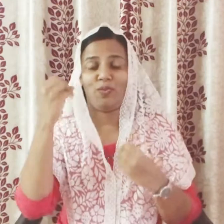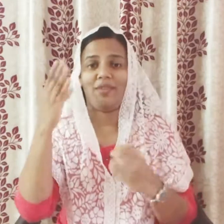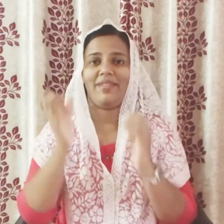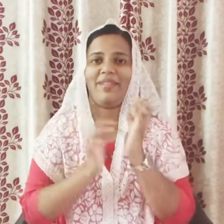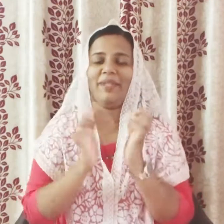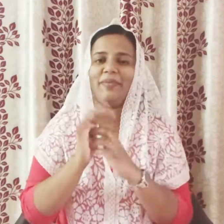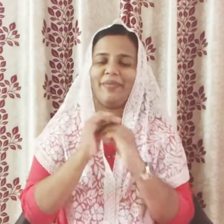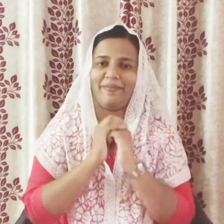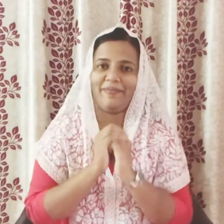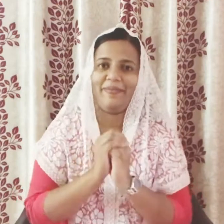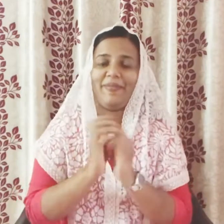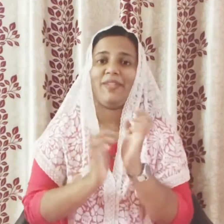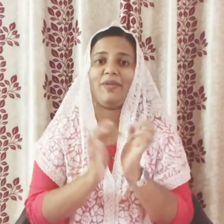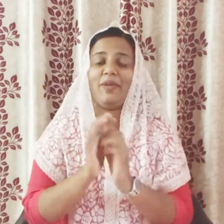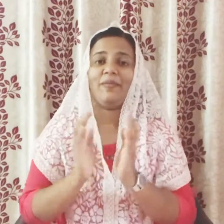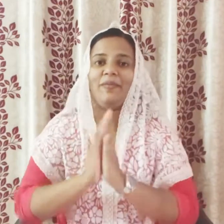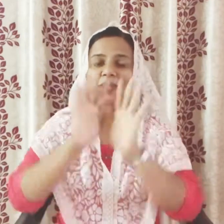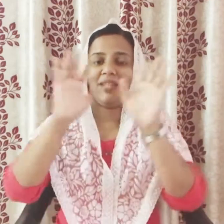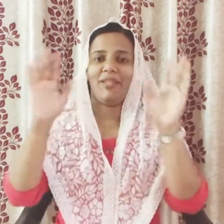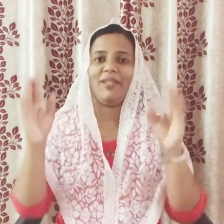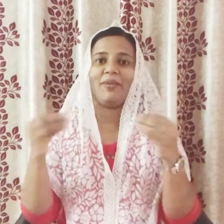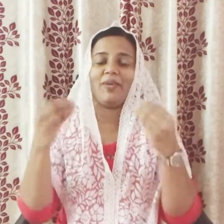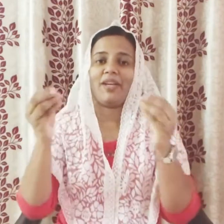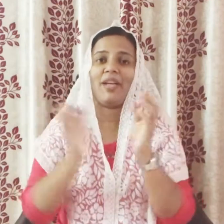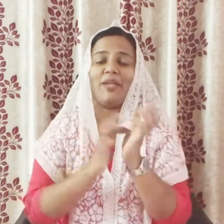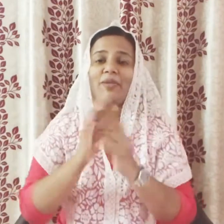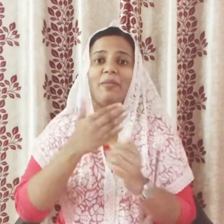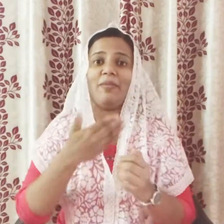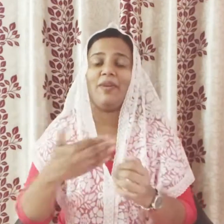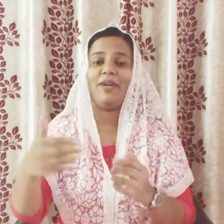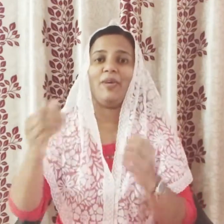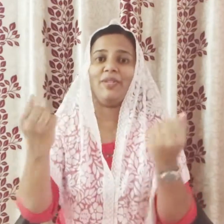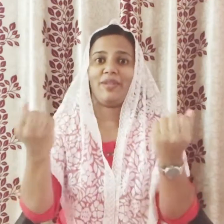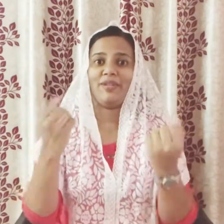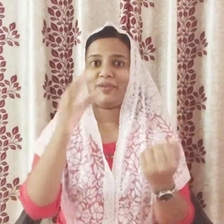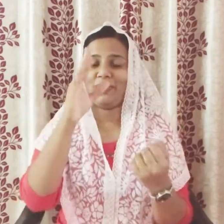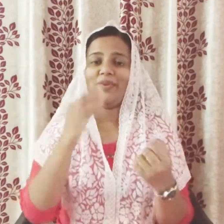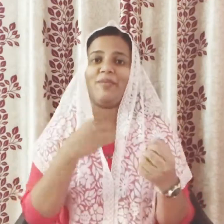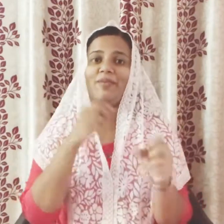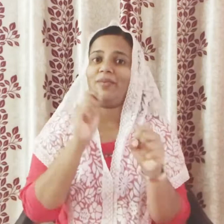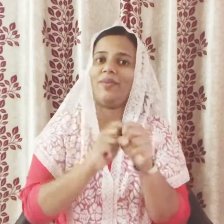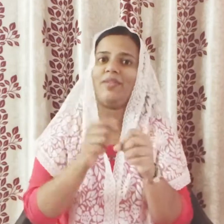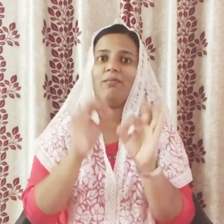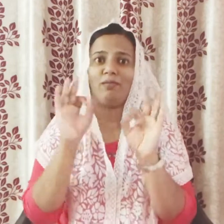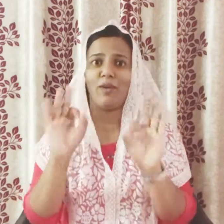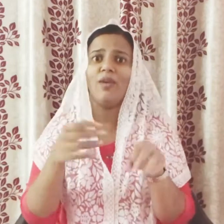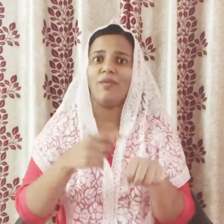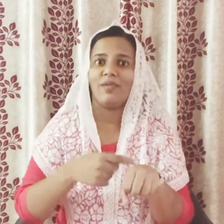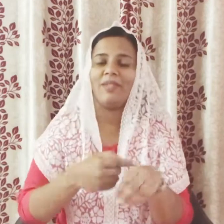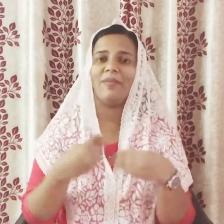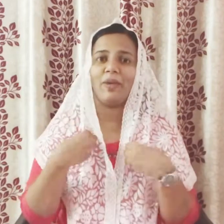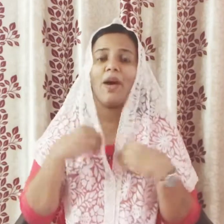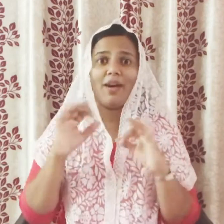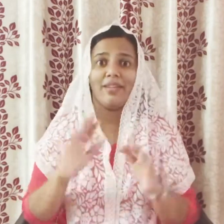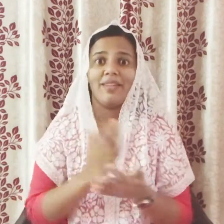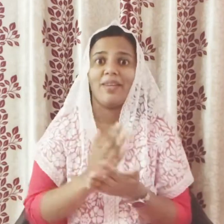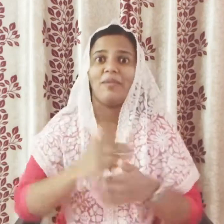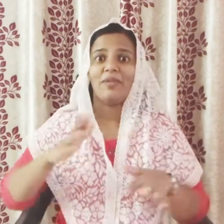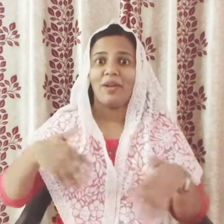ഉണർന്ന് കർത്താവിനെ ആരാധിക്കുവാൻ, കർത്താവിനെ മഹത്വപ്പെടുത്തുവാൻ, കർത്താവിനെ പുകഴ്ത്തുവാൻ സർവശക്തനായവൻ നമുക്ക് ഒരുക്കി തന്നിരിക്കുന്ന നല്ല അവസരമാണ്. അതുകൊണ്ട് സന്തോഷത്തോടെ